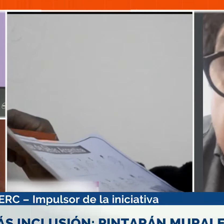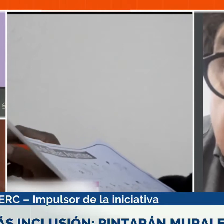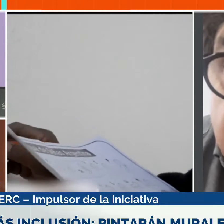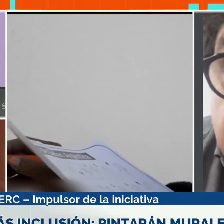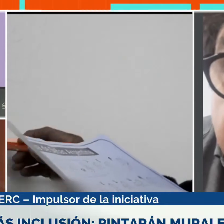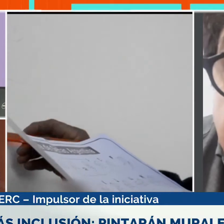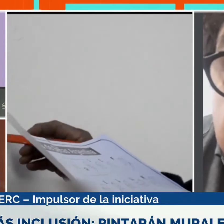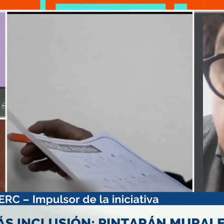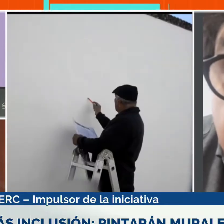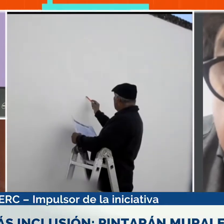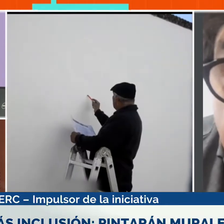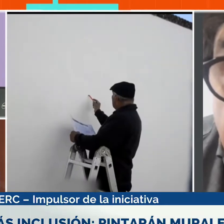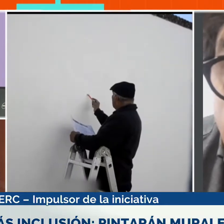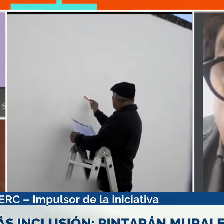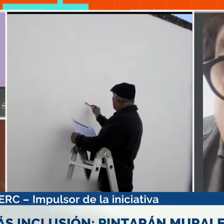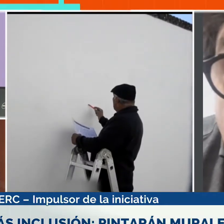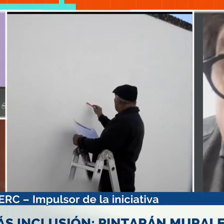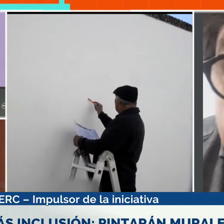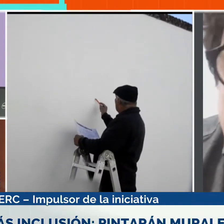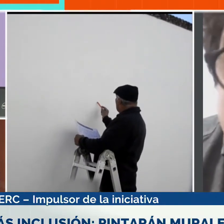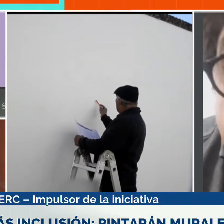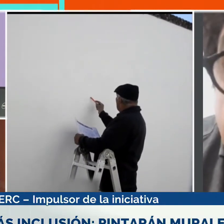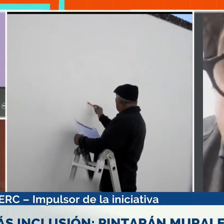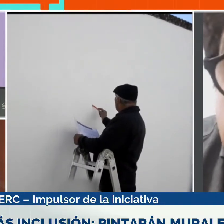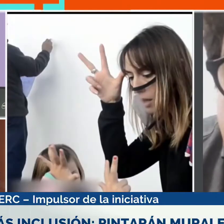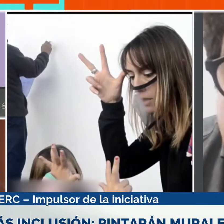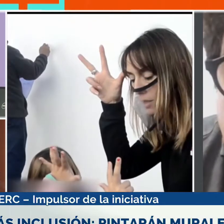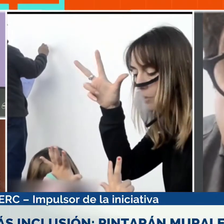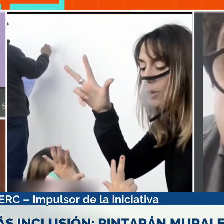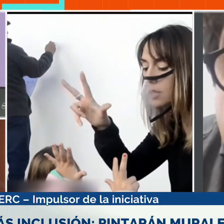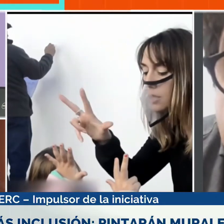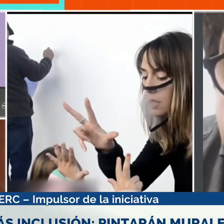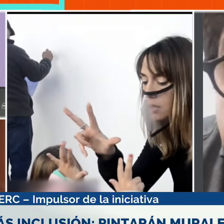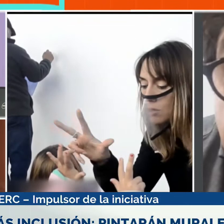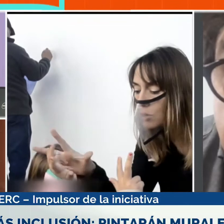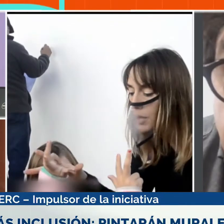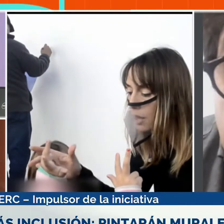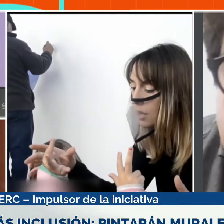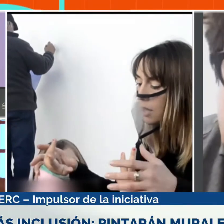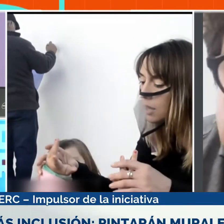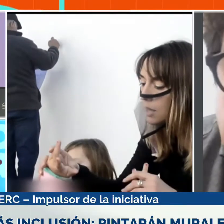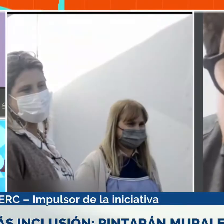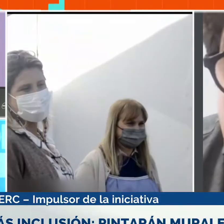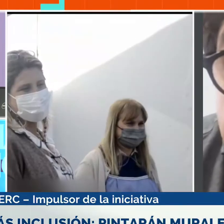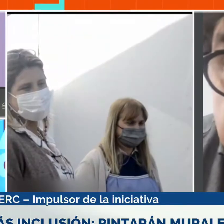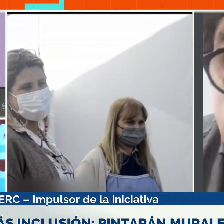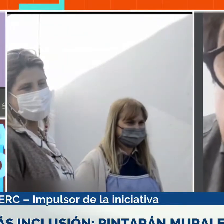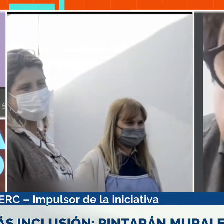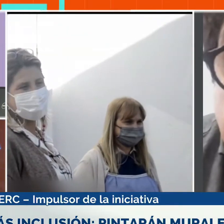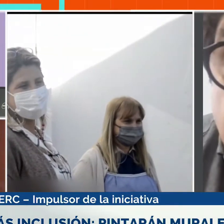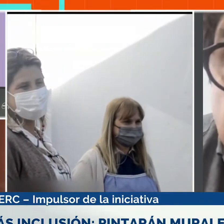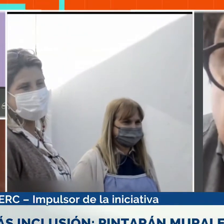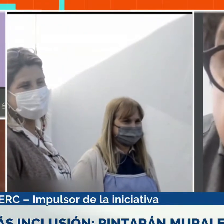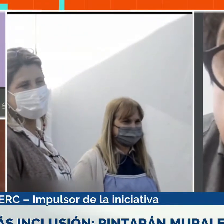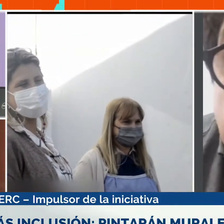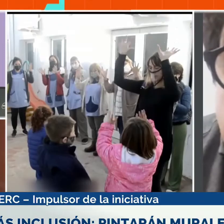tenido, como te dije, una recepción muy importante en lo que es San Luis. Inclusive también hasta de Villa Mercedes nos han